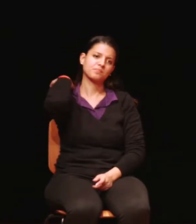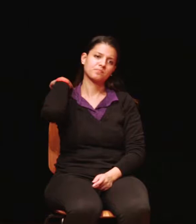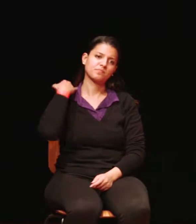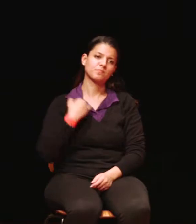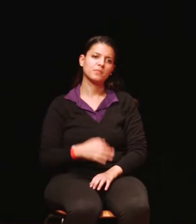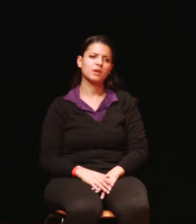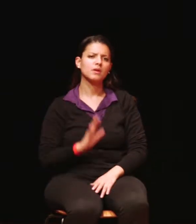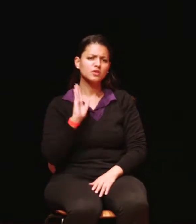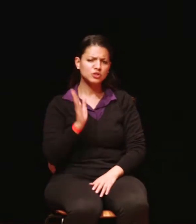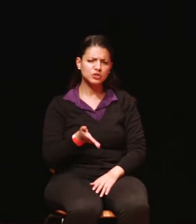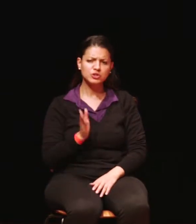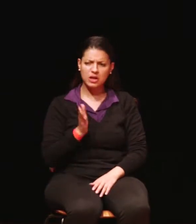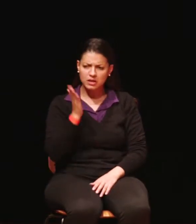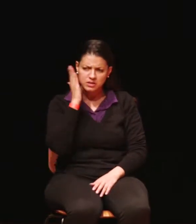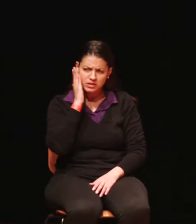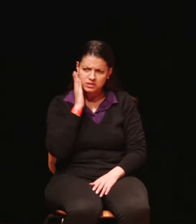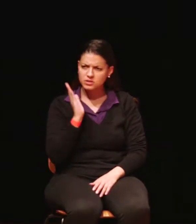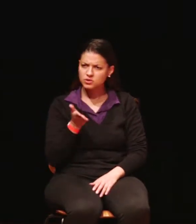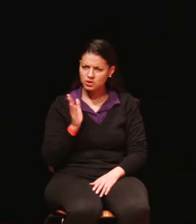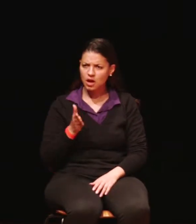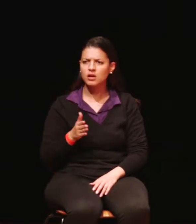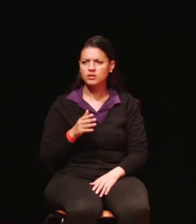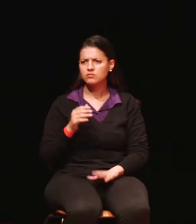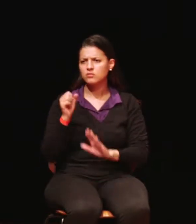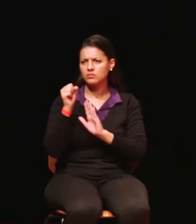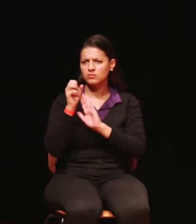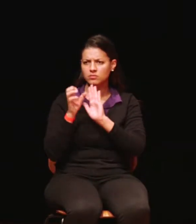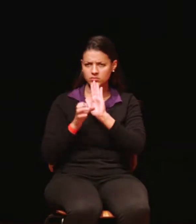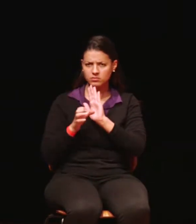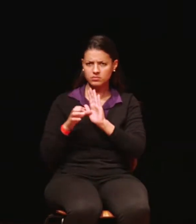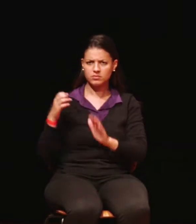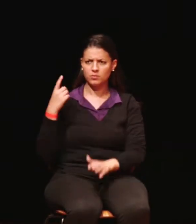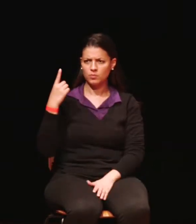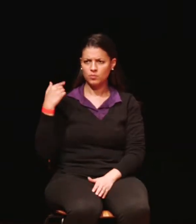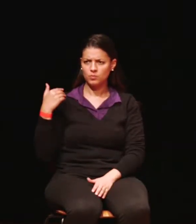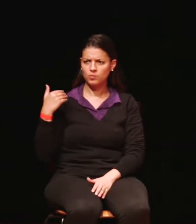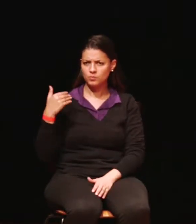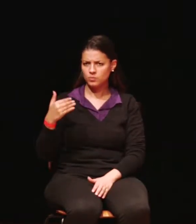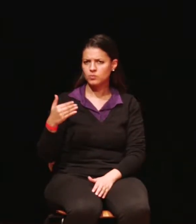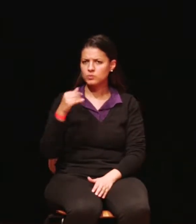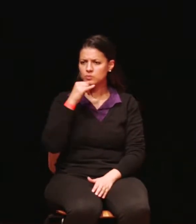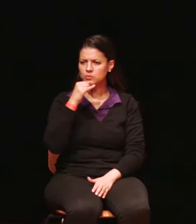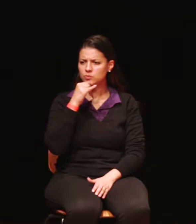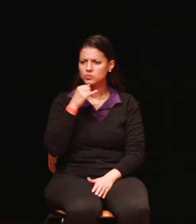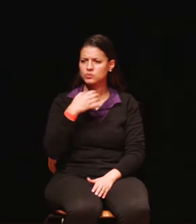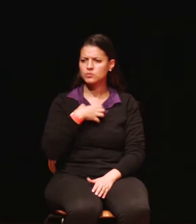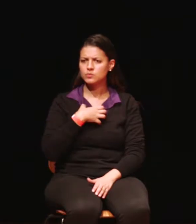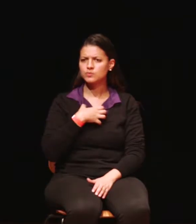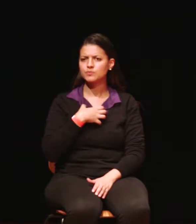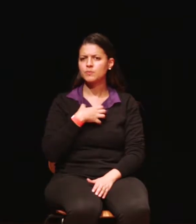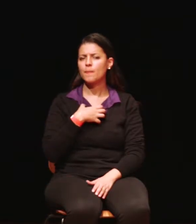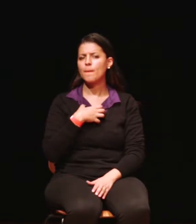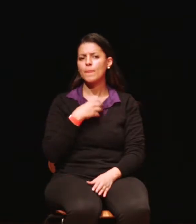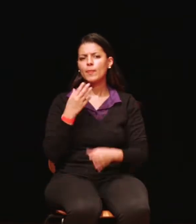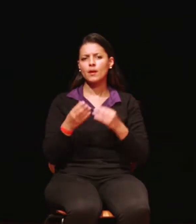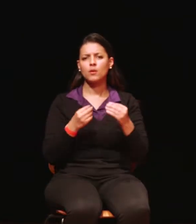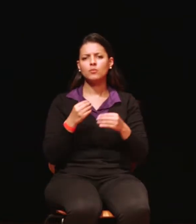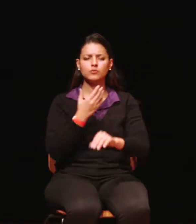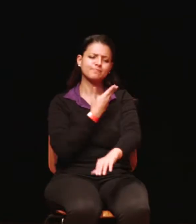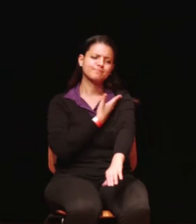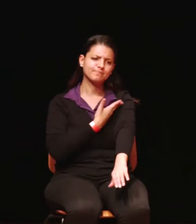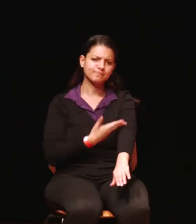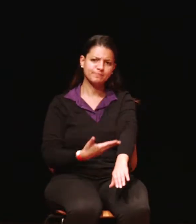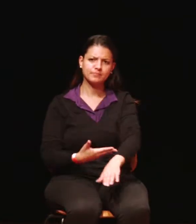quase um século, os estudos sobre sistemas de etiqueta, né, sistemas de corte, na época